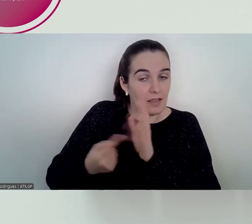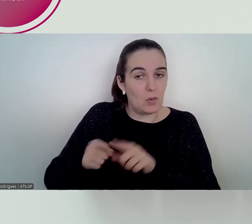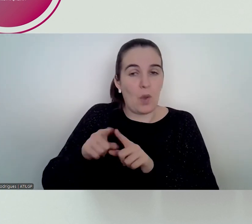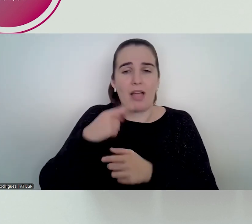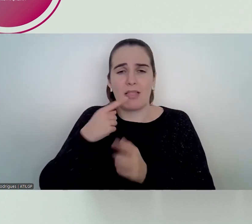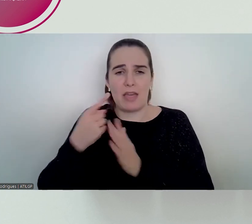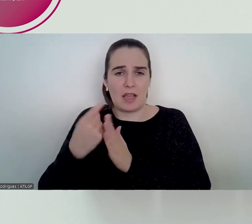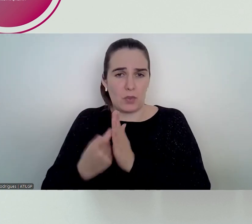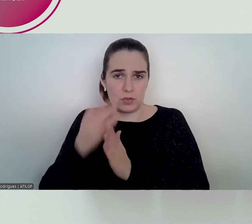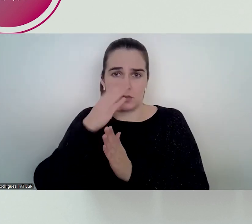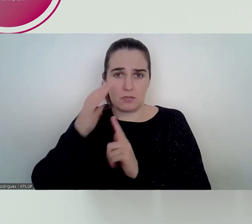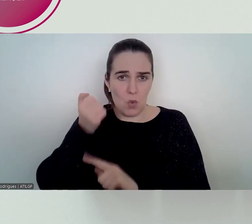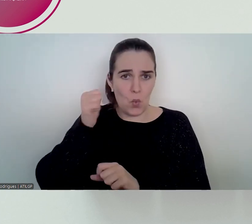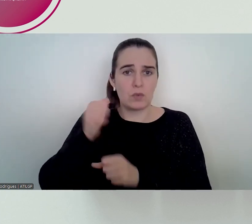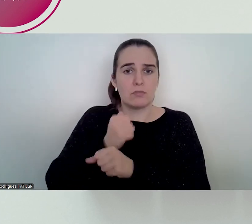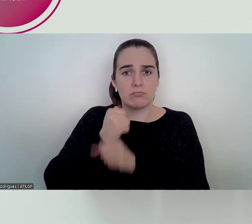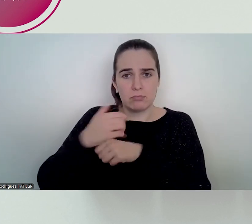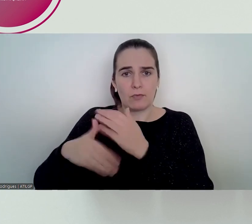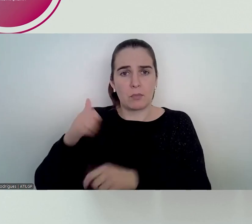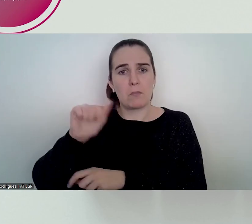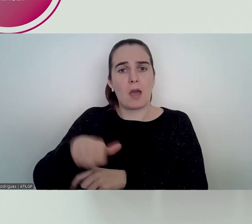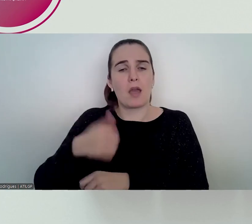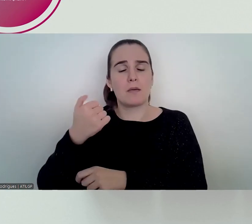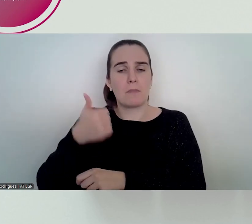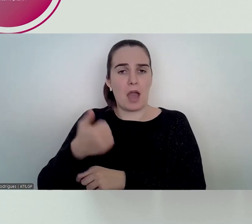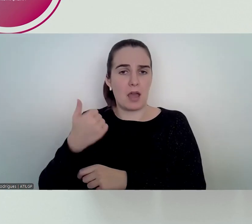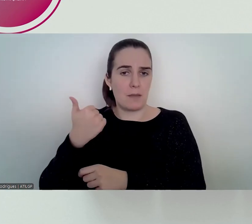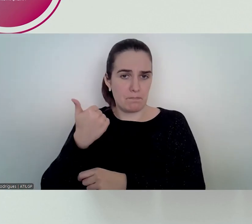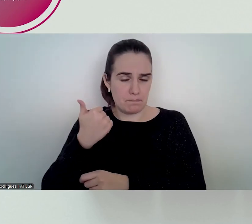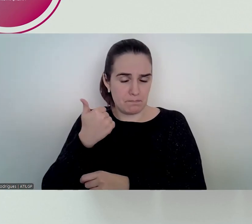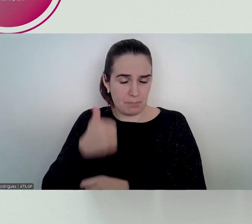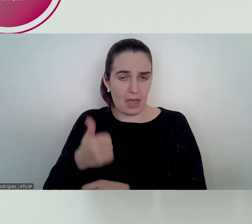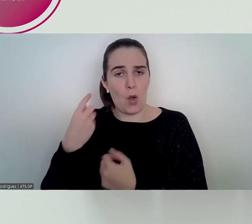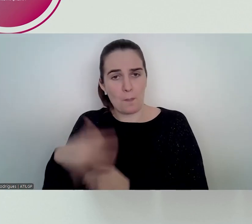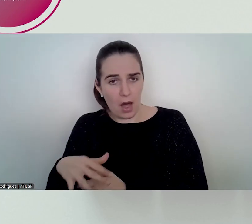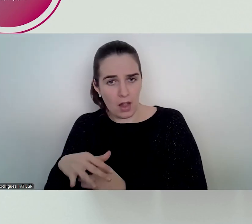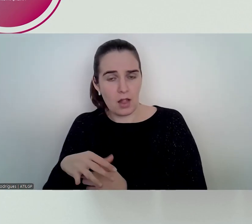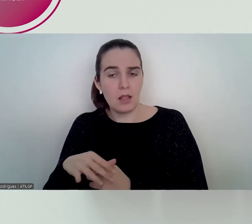indicadores de desempenho que as organizações privadas